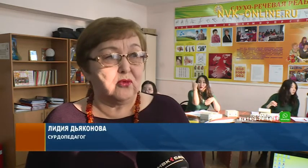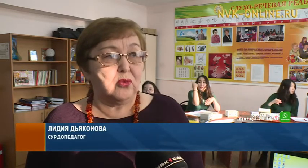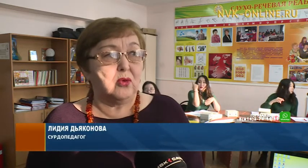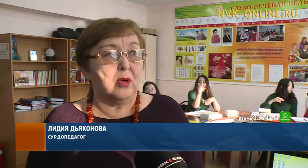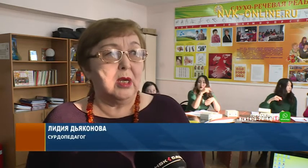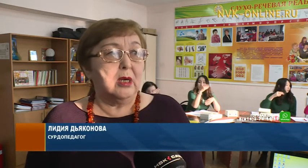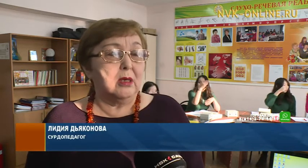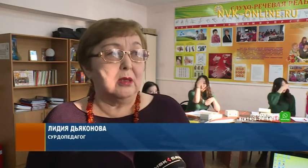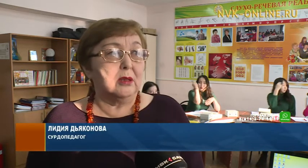переподготовку